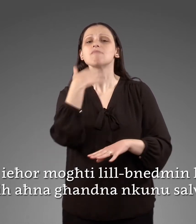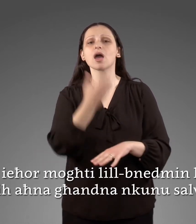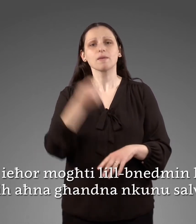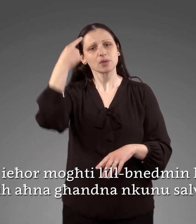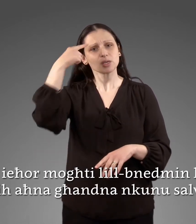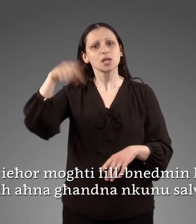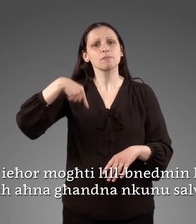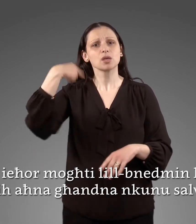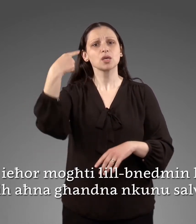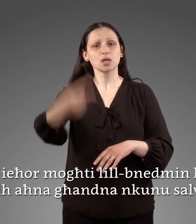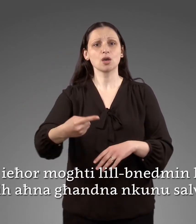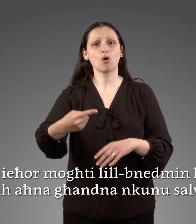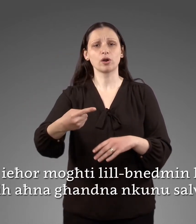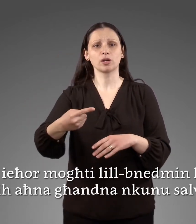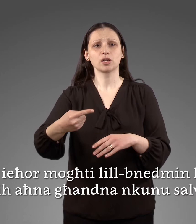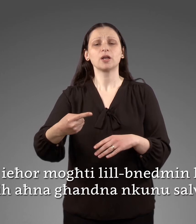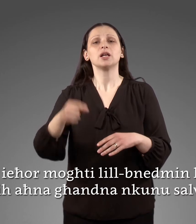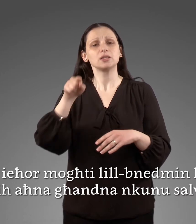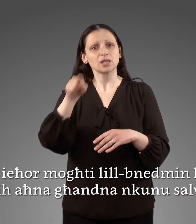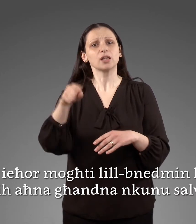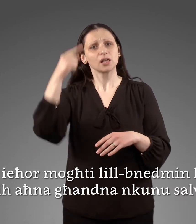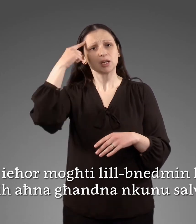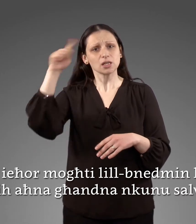-bnedmin li biex aħna għanna nankunu salvi